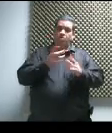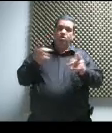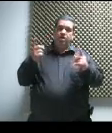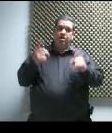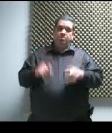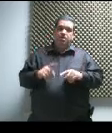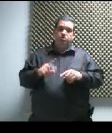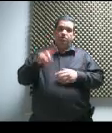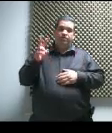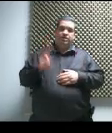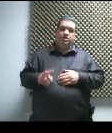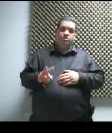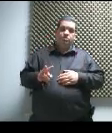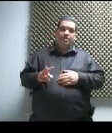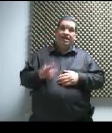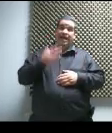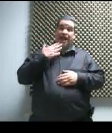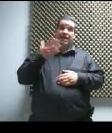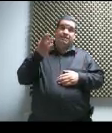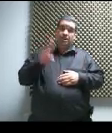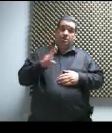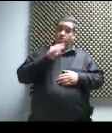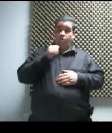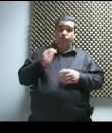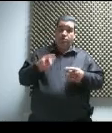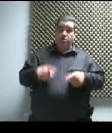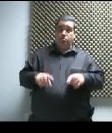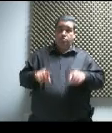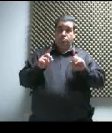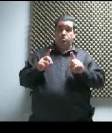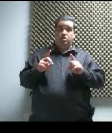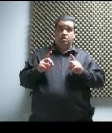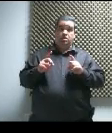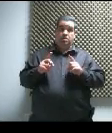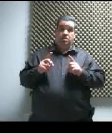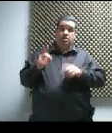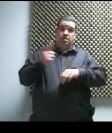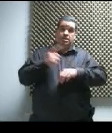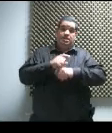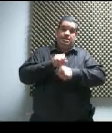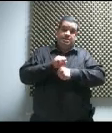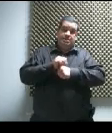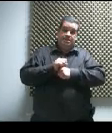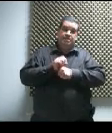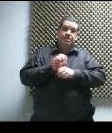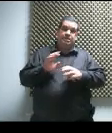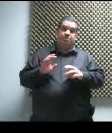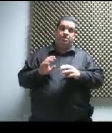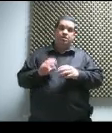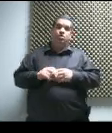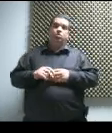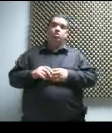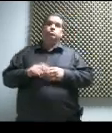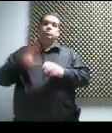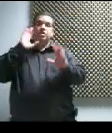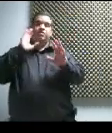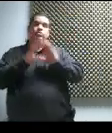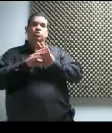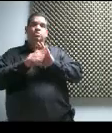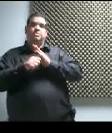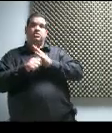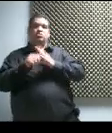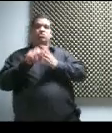ocurrió en Venezuela. Ajá. Gracias a Dios no fue durante día de laborable, ¿no? Ahora laborable. Y hay una foto sumamente